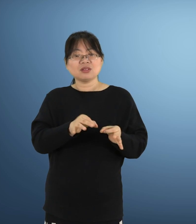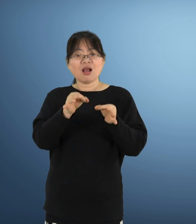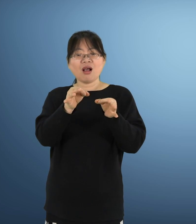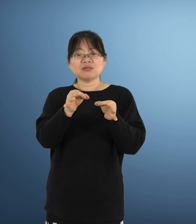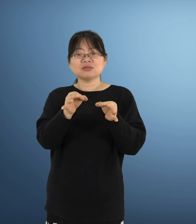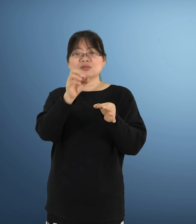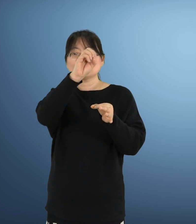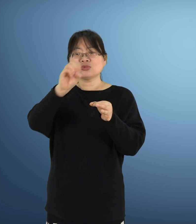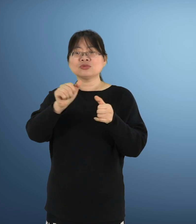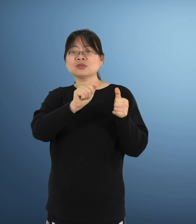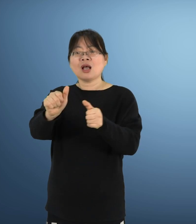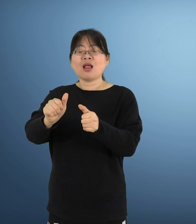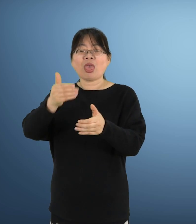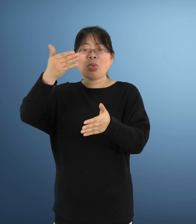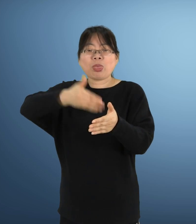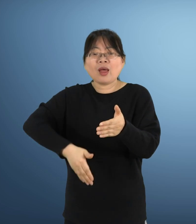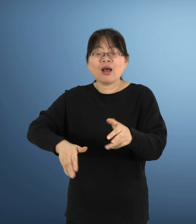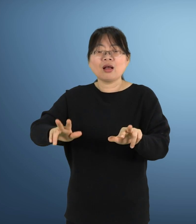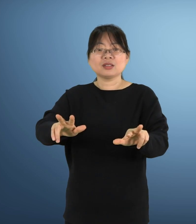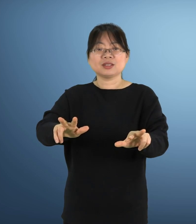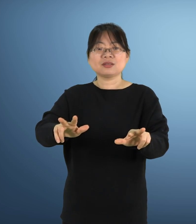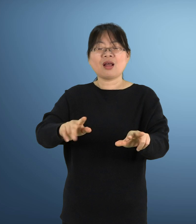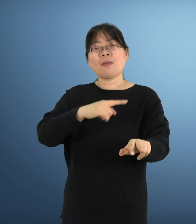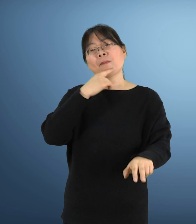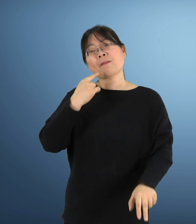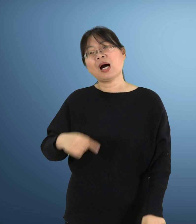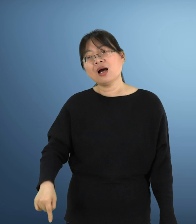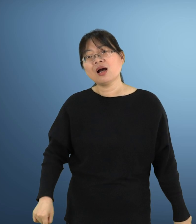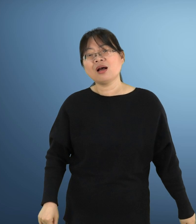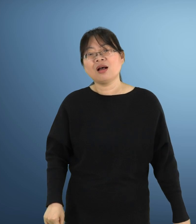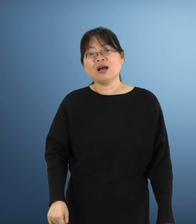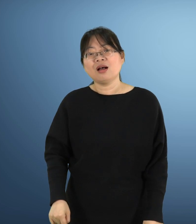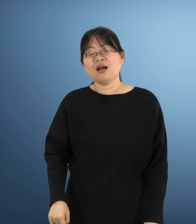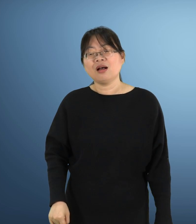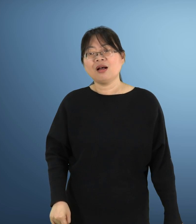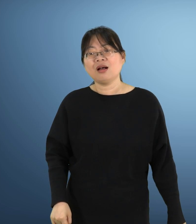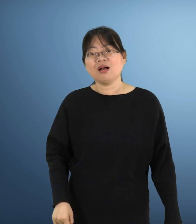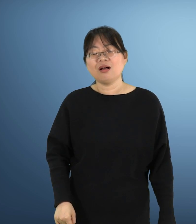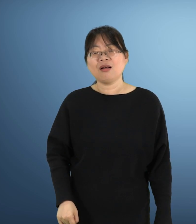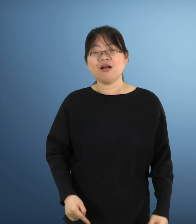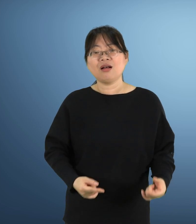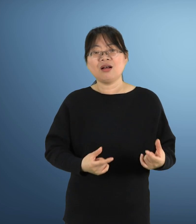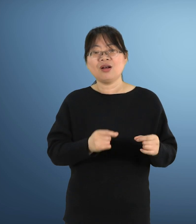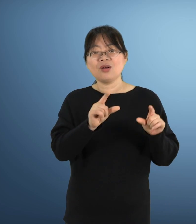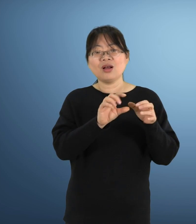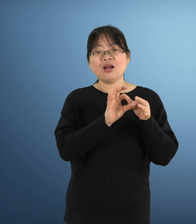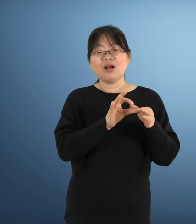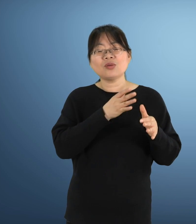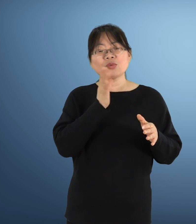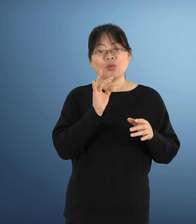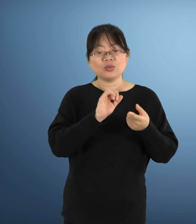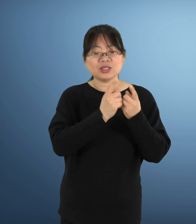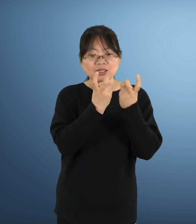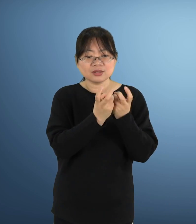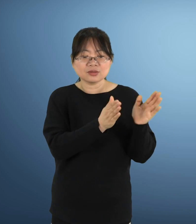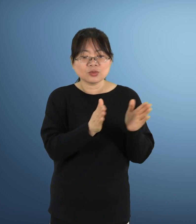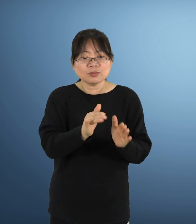못 따라잡고 사실상 마이너스인데, 그럼 그렇게라도 해서 노후 대책도